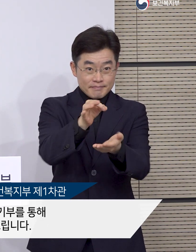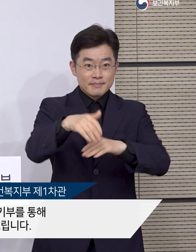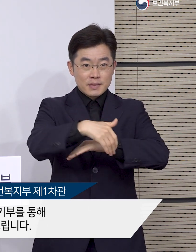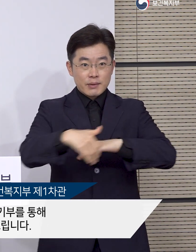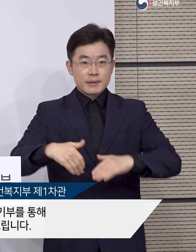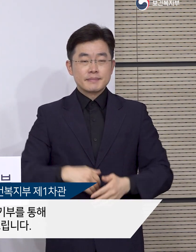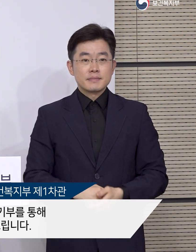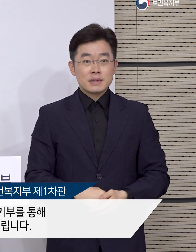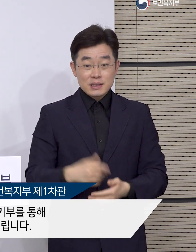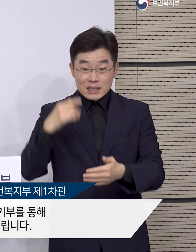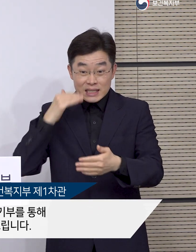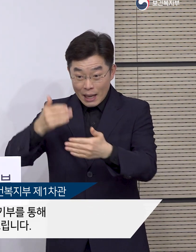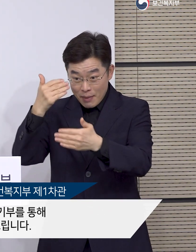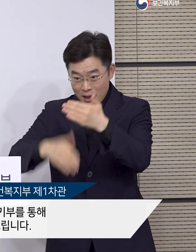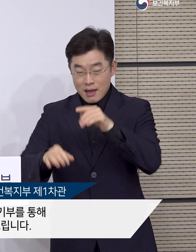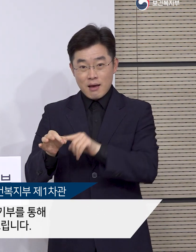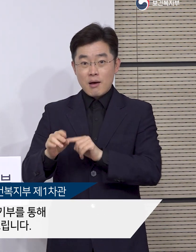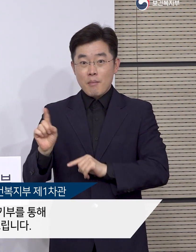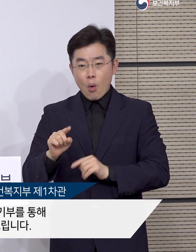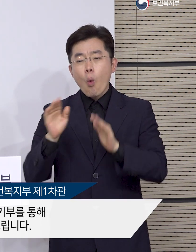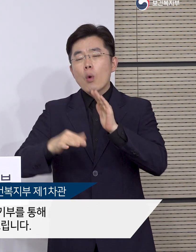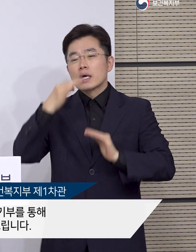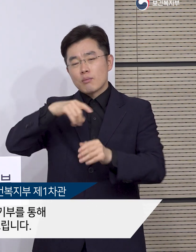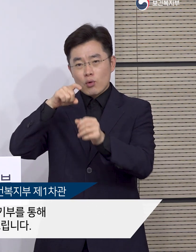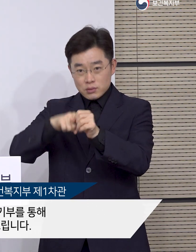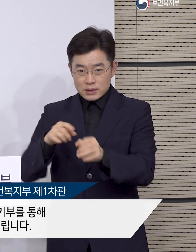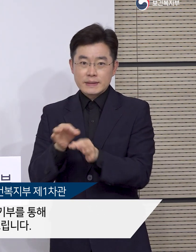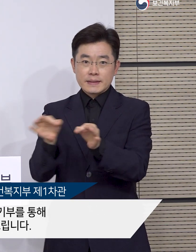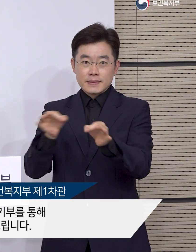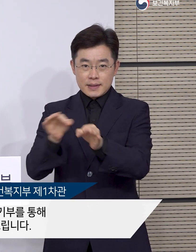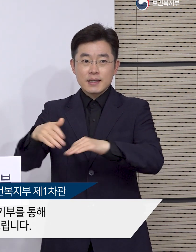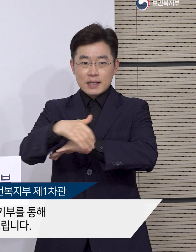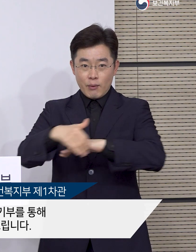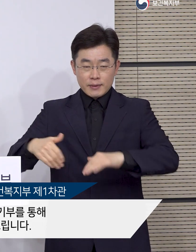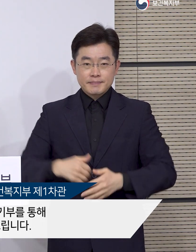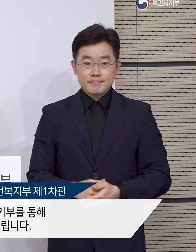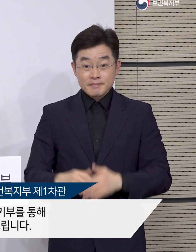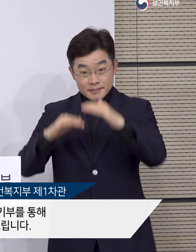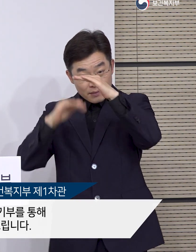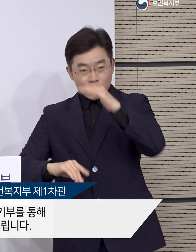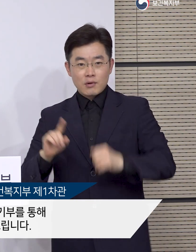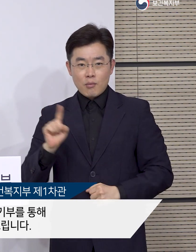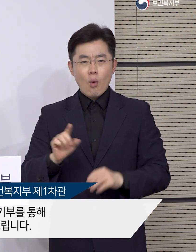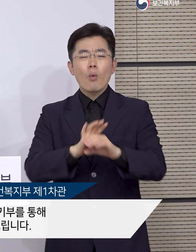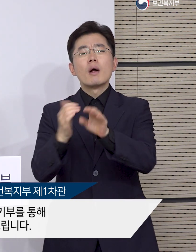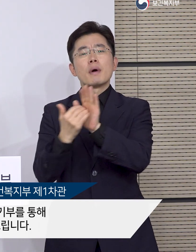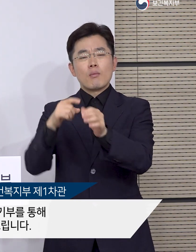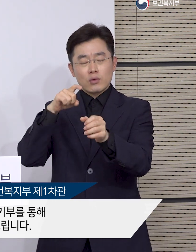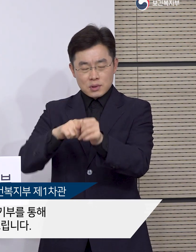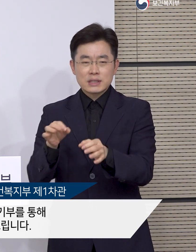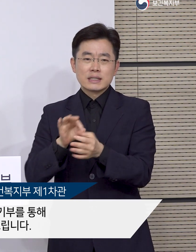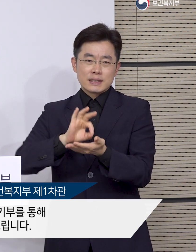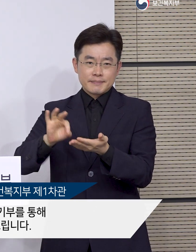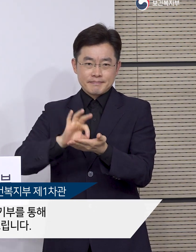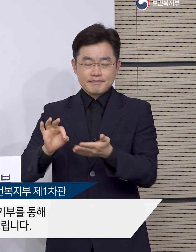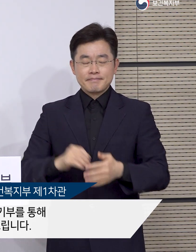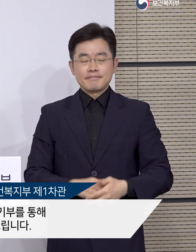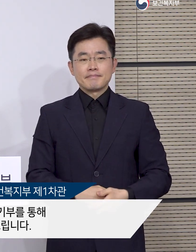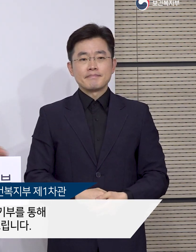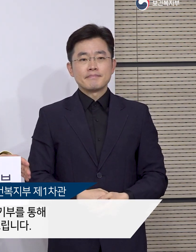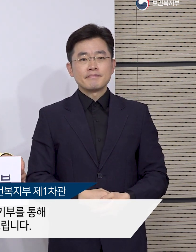활용하고 남는 비용도 공익기부를 통해 코로나19 방역에 활용할 예정임을 함께